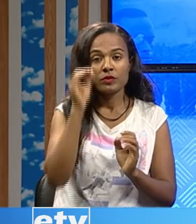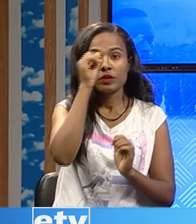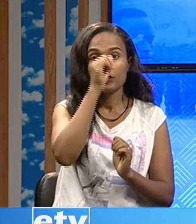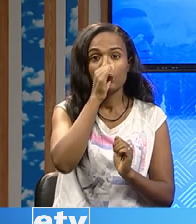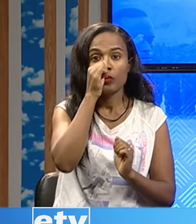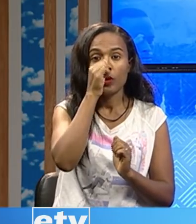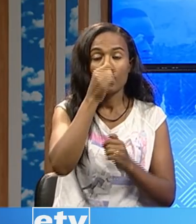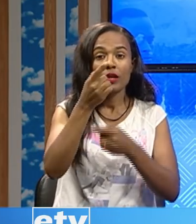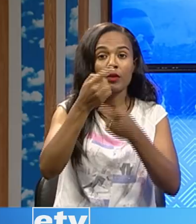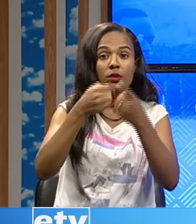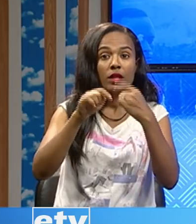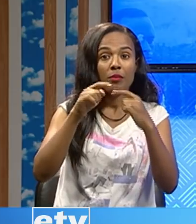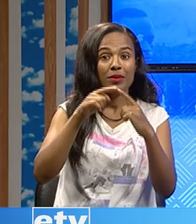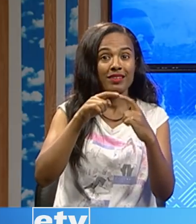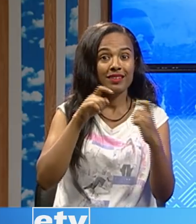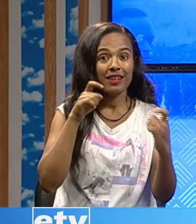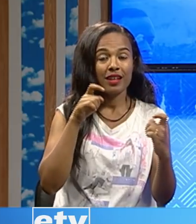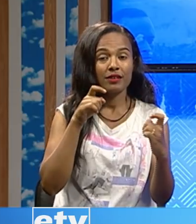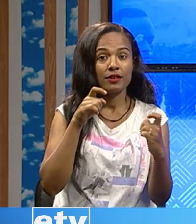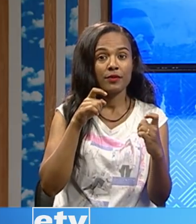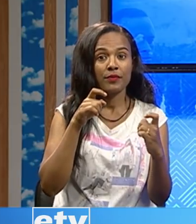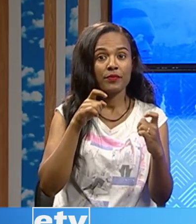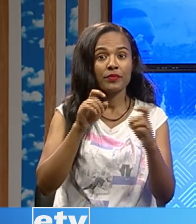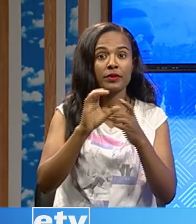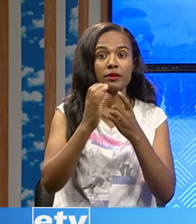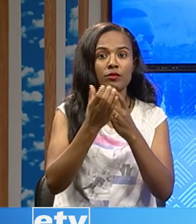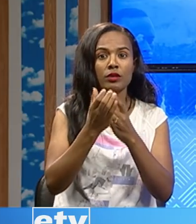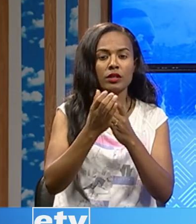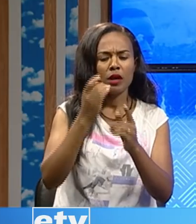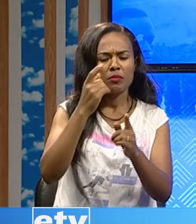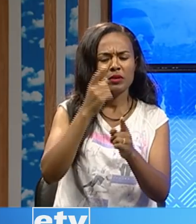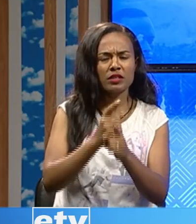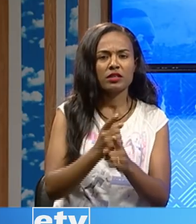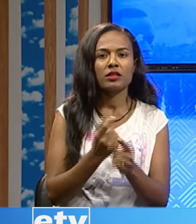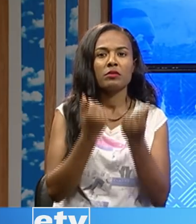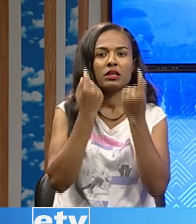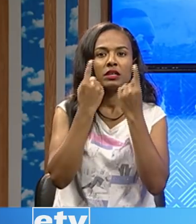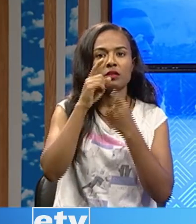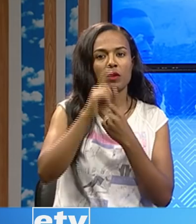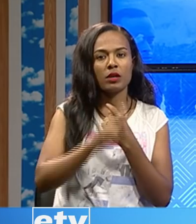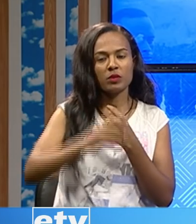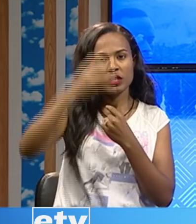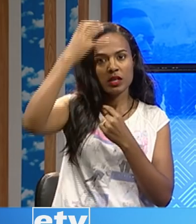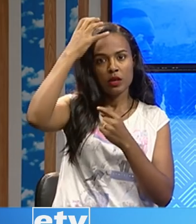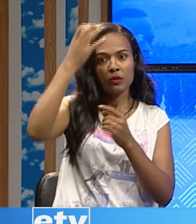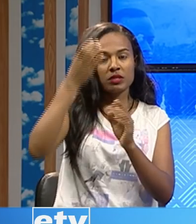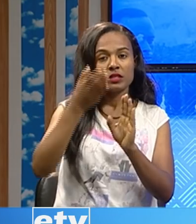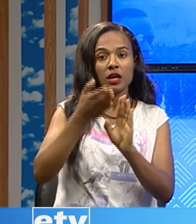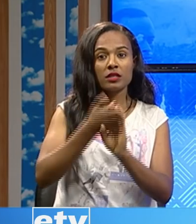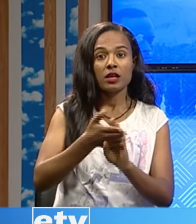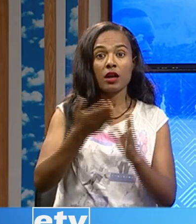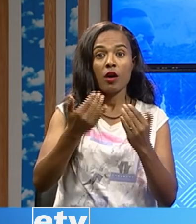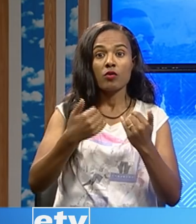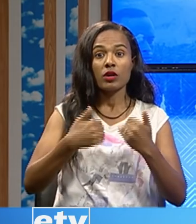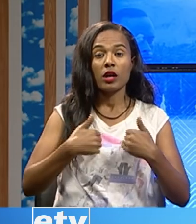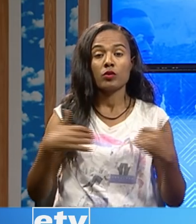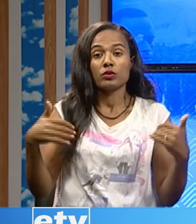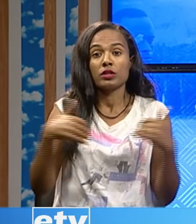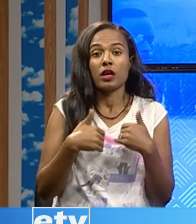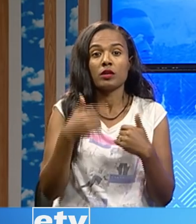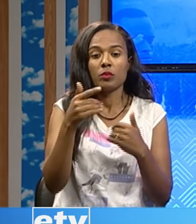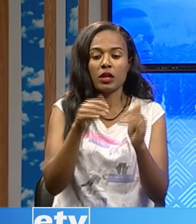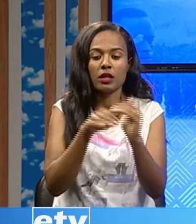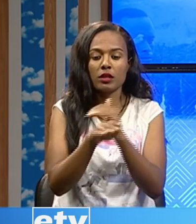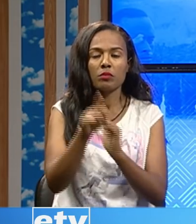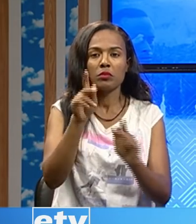ኢትዮጵያዊ የመጣበትን የጥላት ሁኔታ በትክክል መገንዘብ አለበት። ከመንግስት አንጻር አሁን ያለው ስጋት፣ በእናንተም ውስጥ